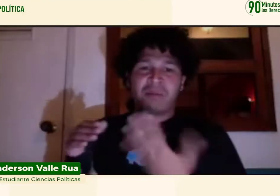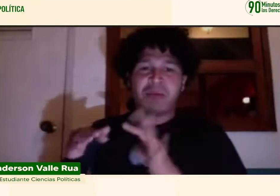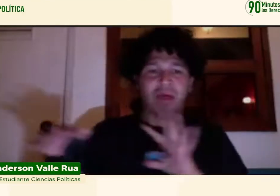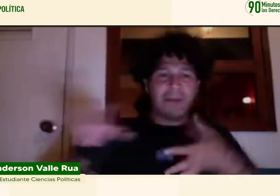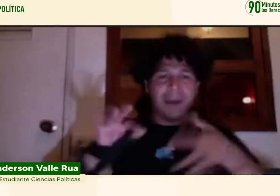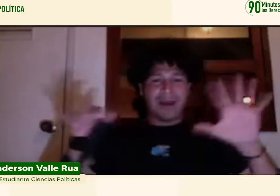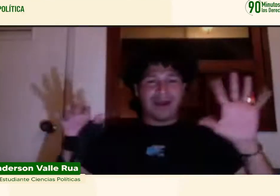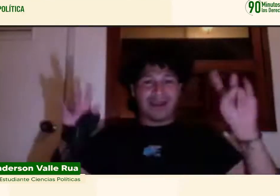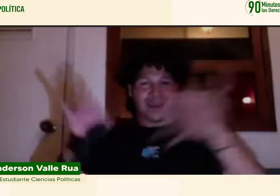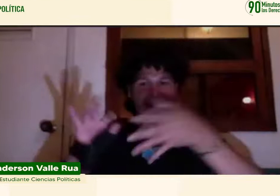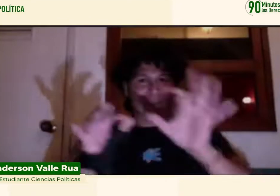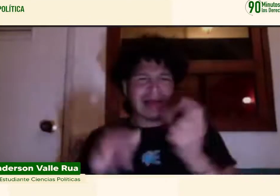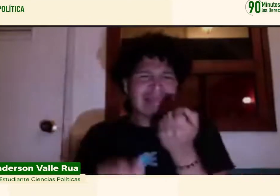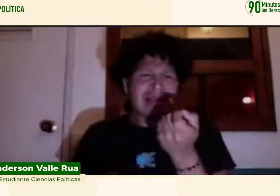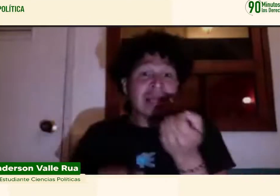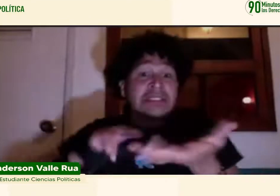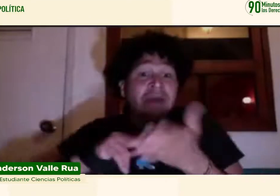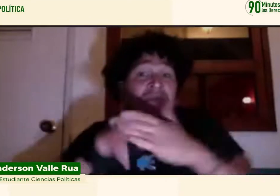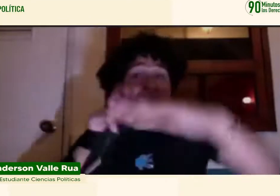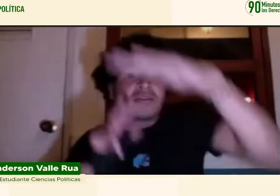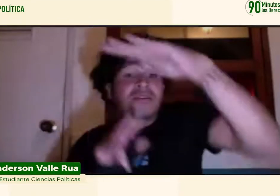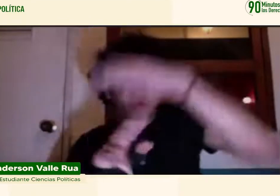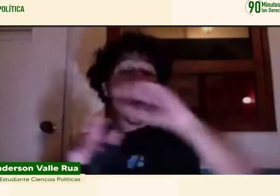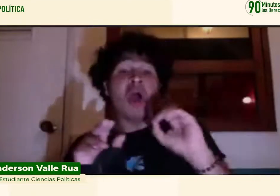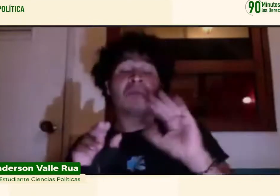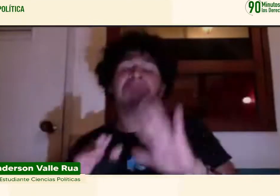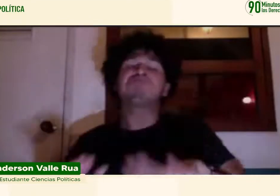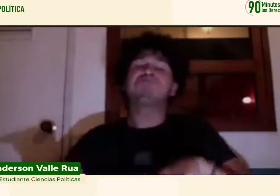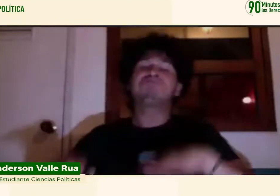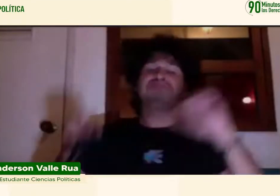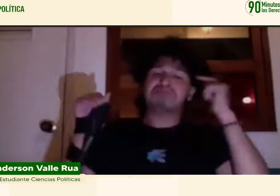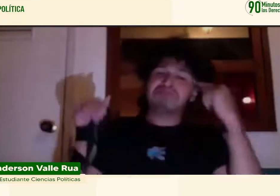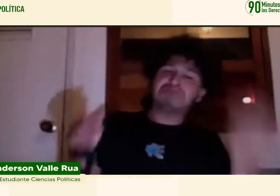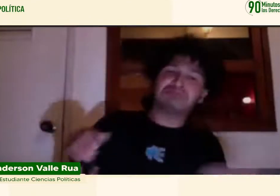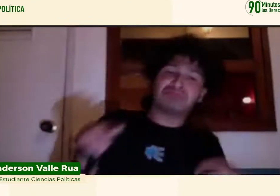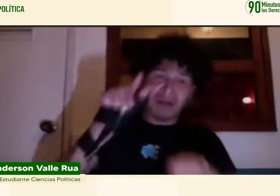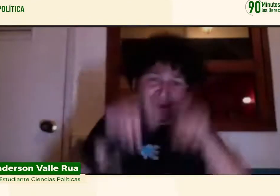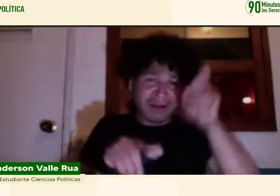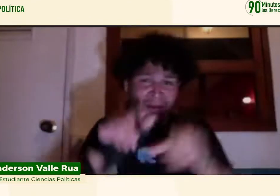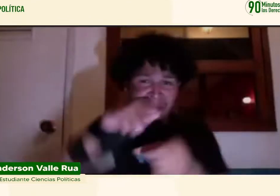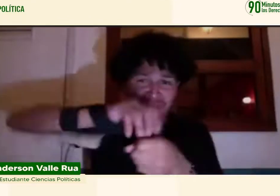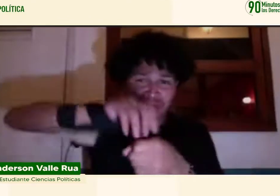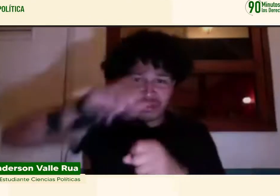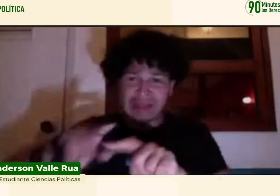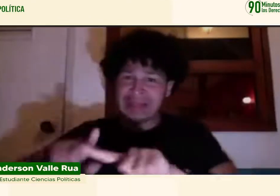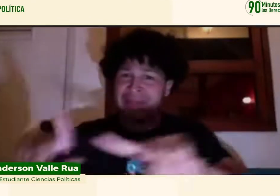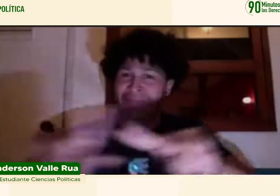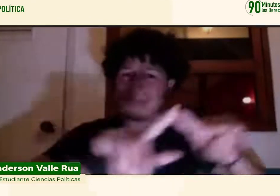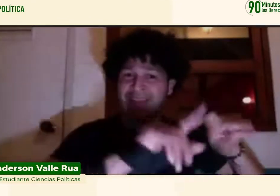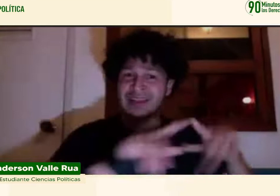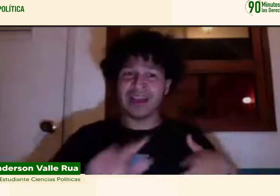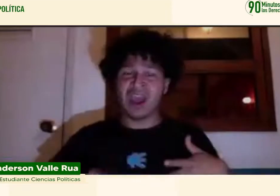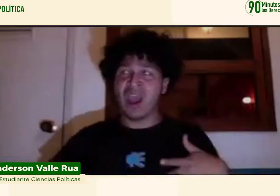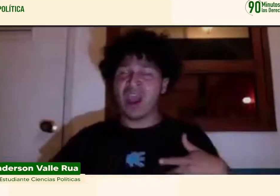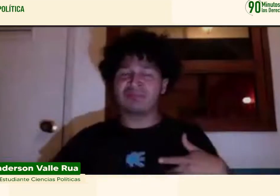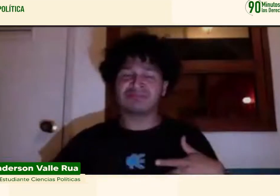posición que tome como organización también eso puede traer consecuencias dentro de sus afiliados se tiene esa toma de partido de